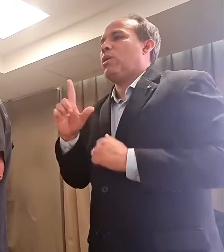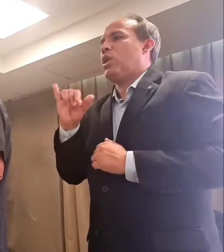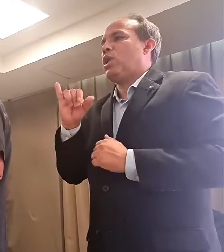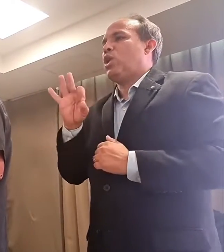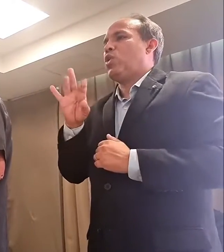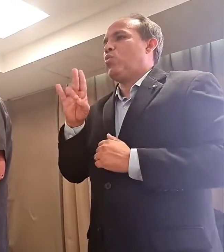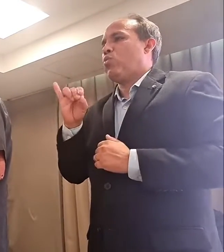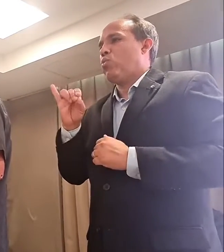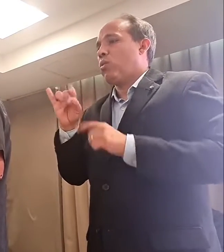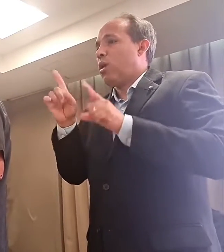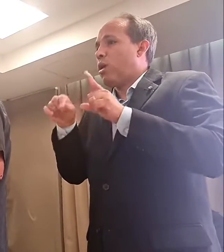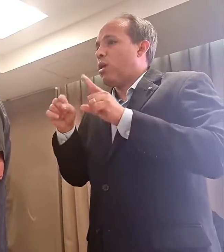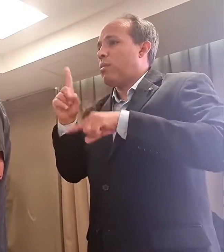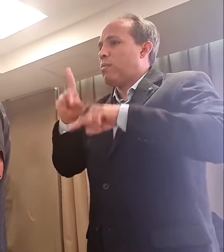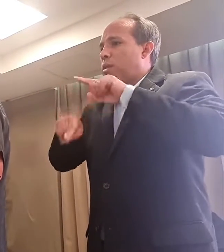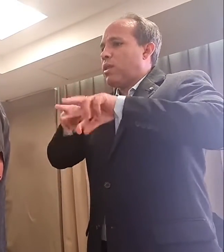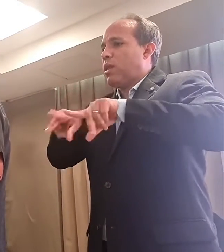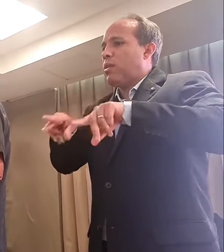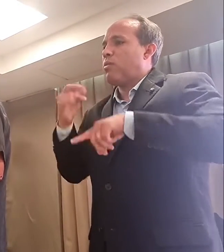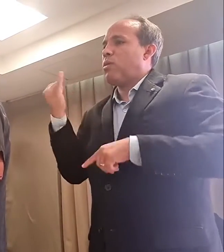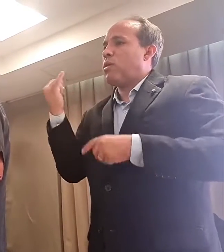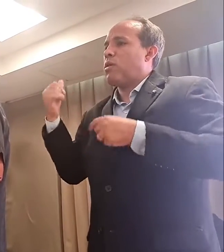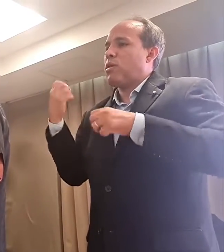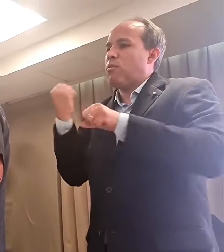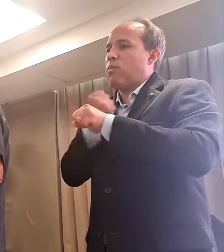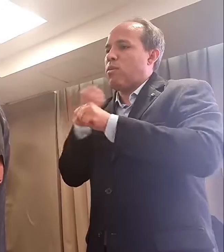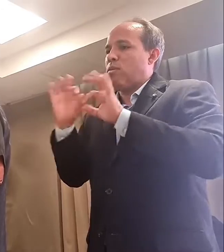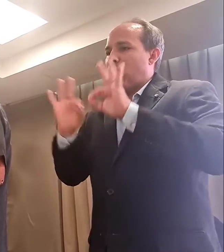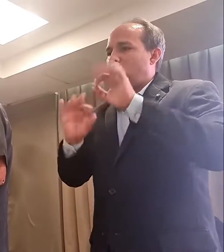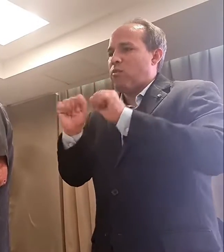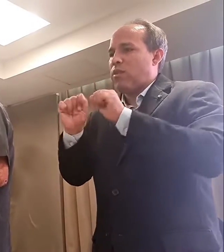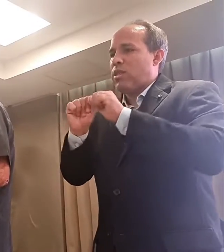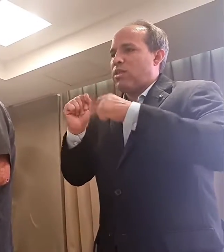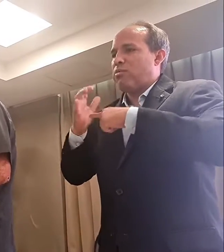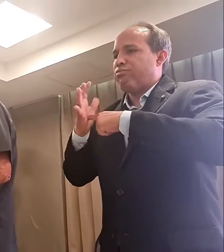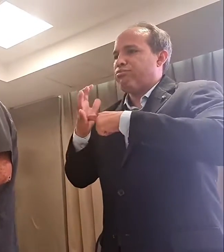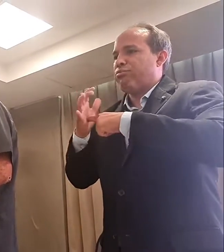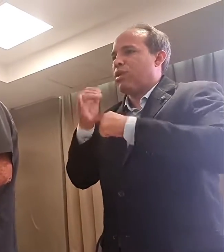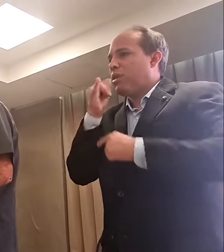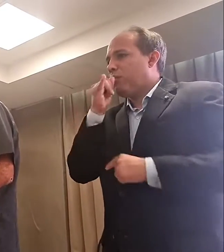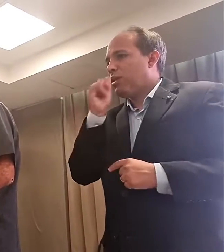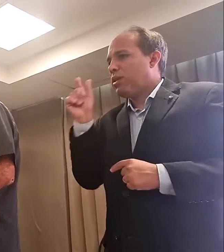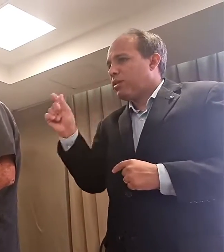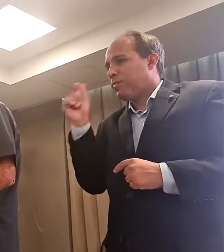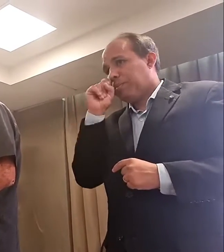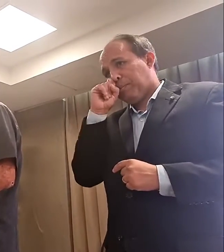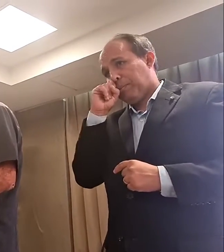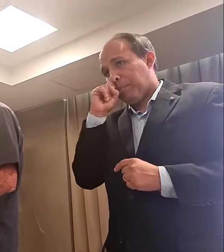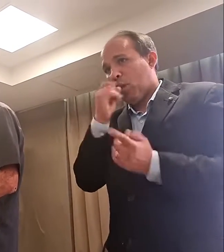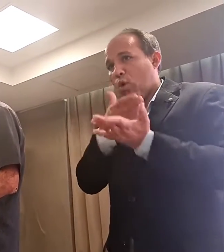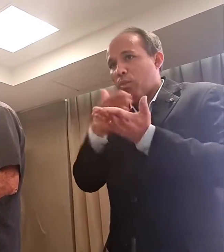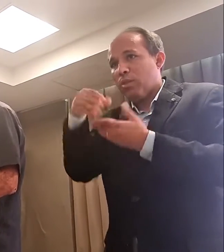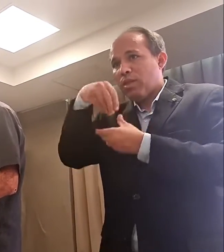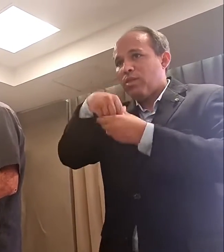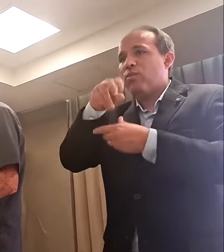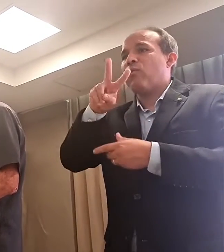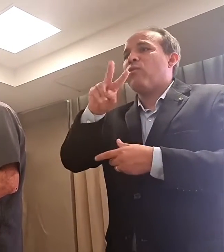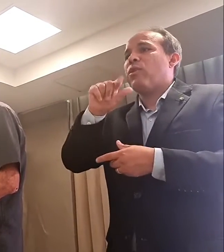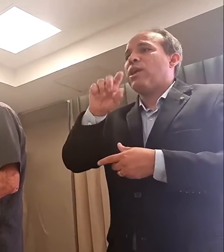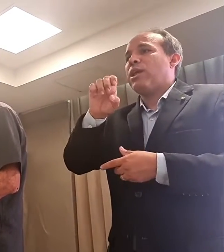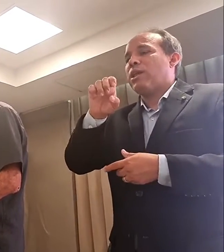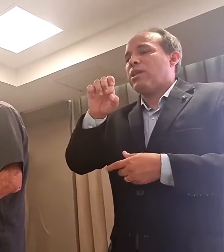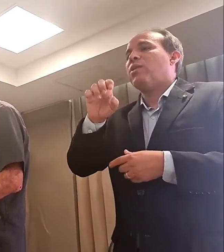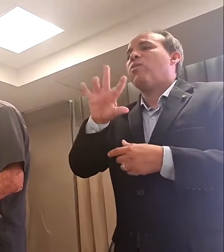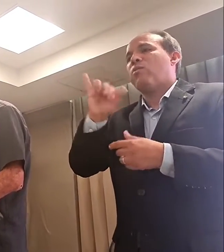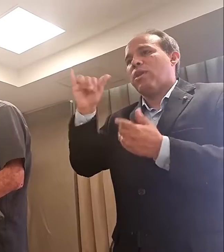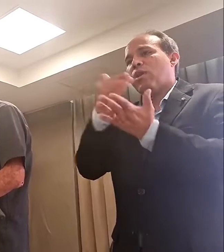matéria-prima para baterias. A exploração no Vale do Jequitinhonha já começa a se tornar uma realidade.